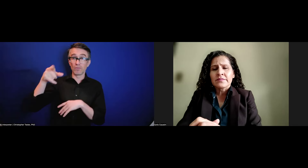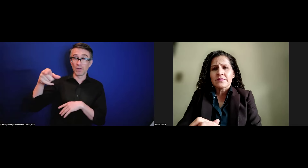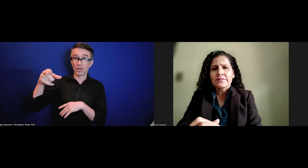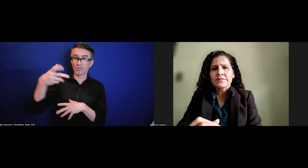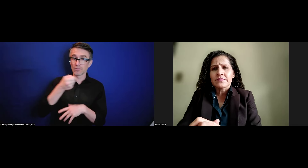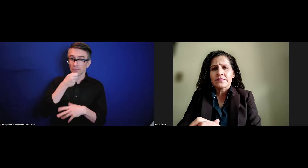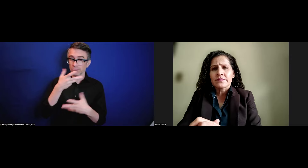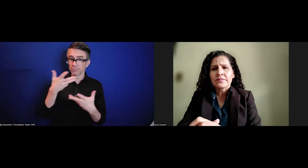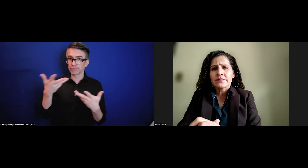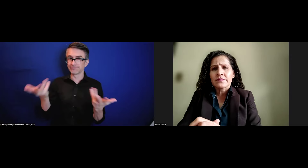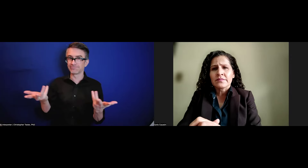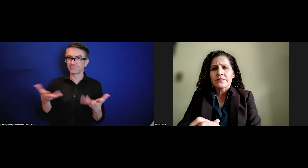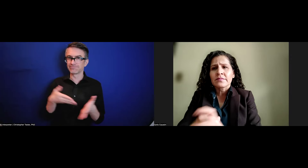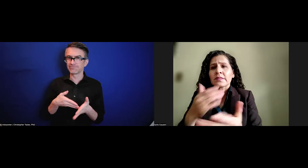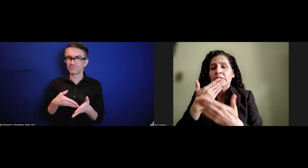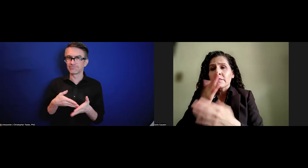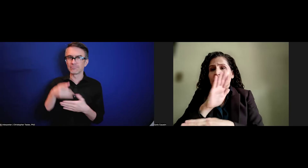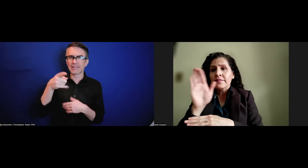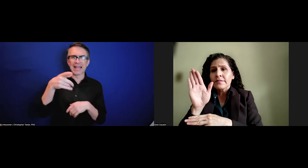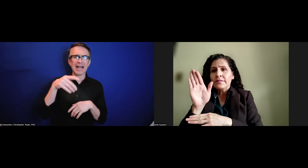Can you speak again, please? Sorry.